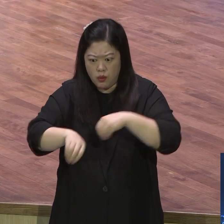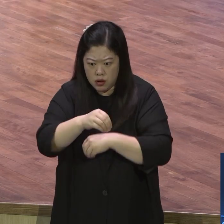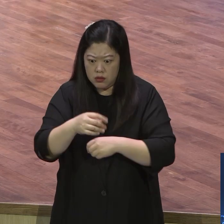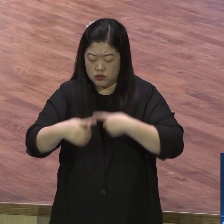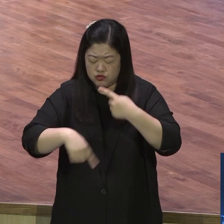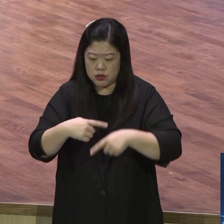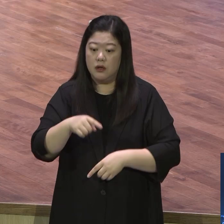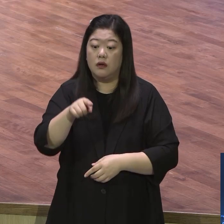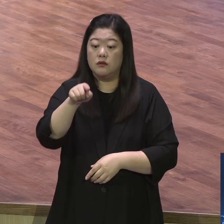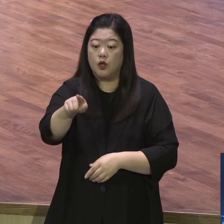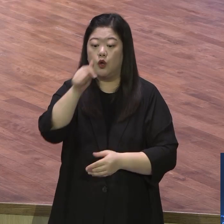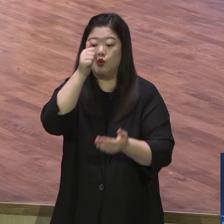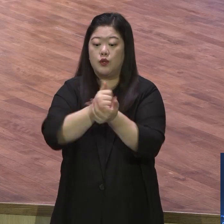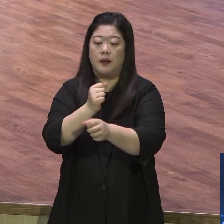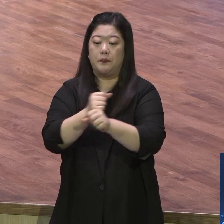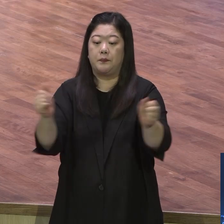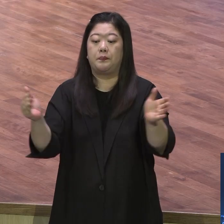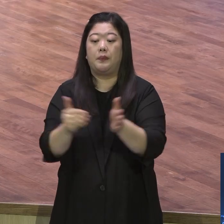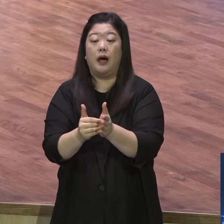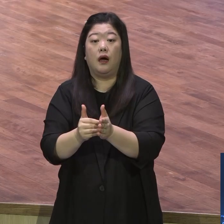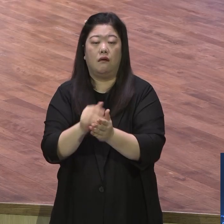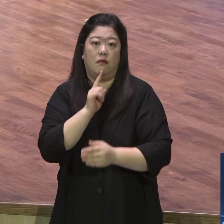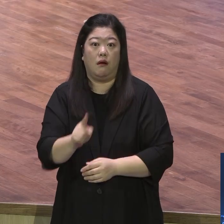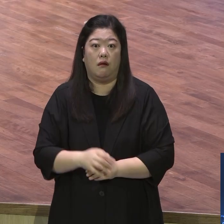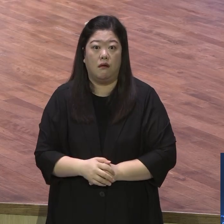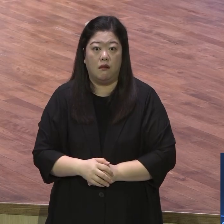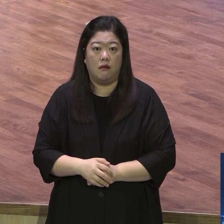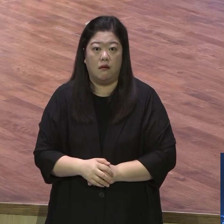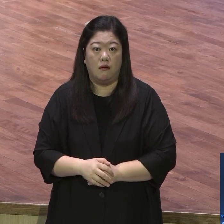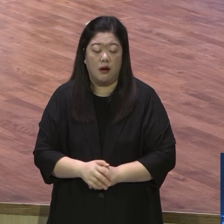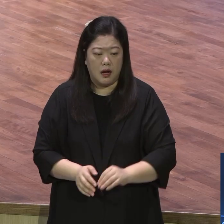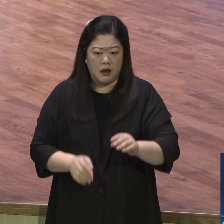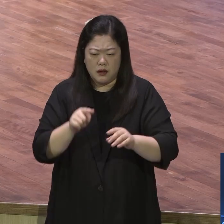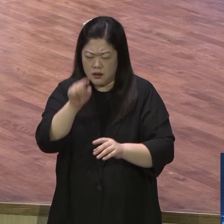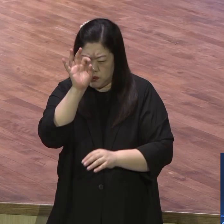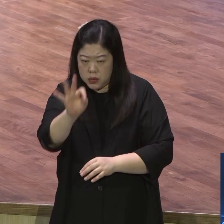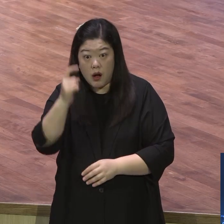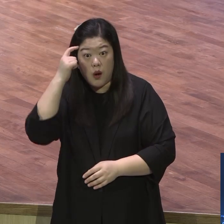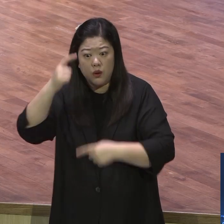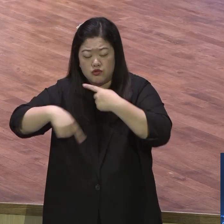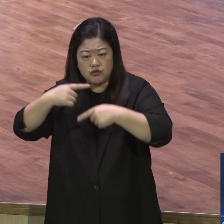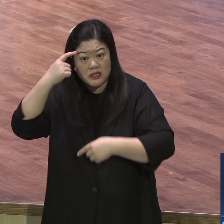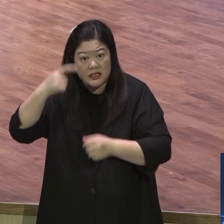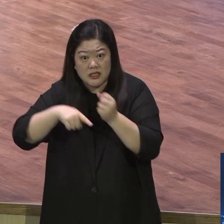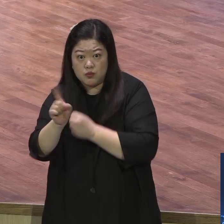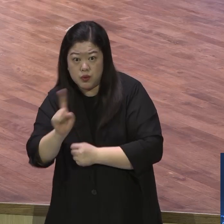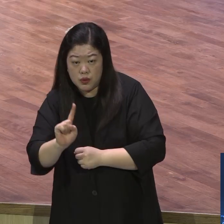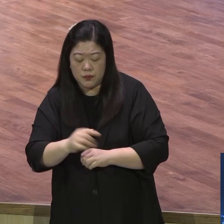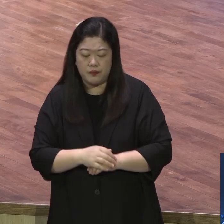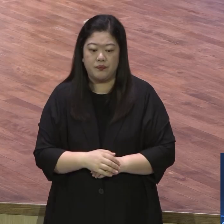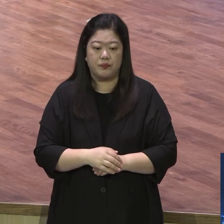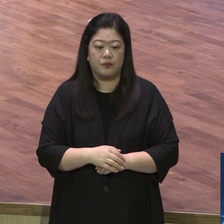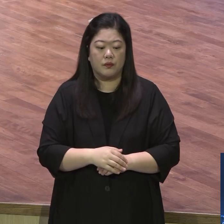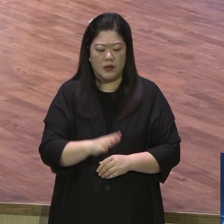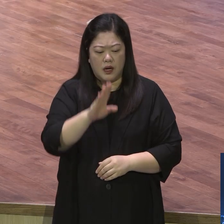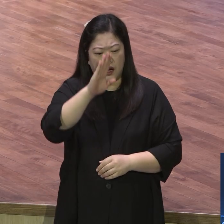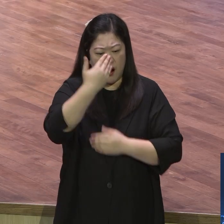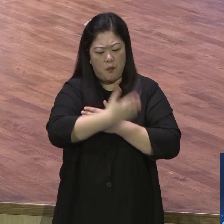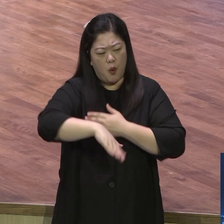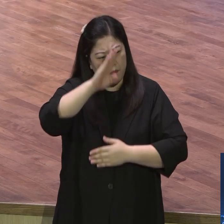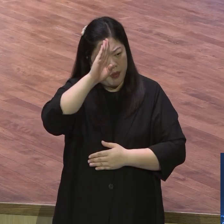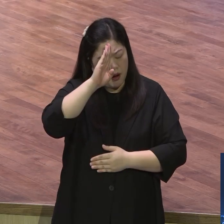예수님께서 육신의 질병보다도 영혼의 질병을 더 깊이 관심을 가졌어요